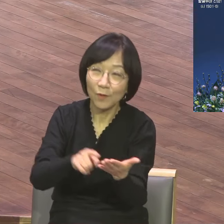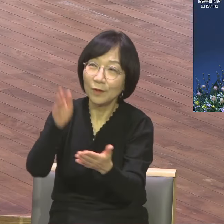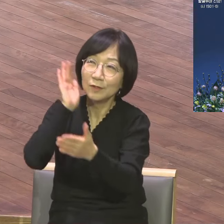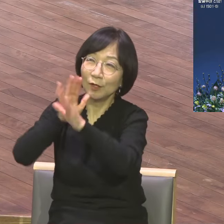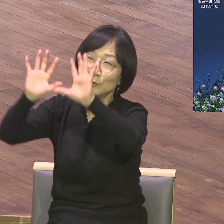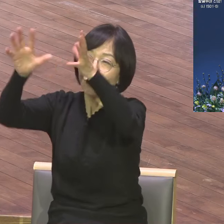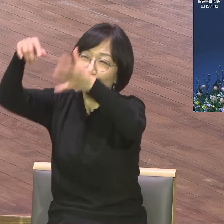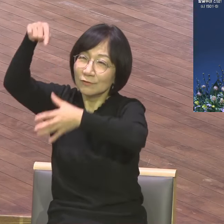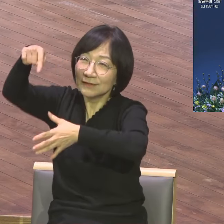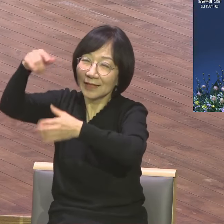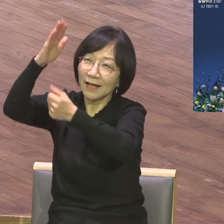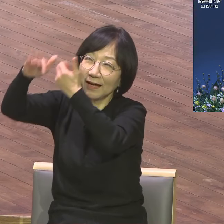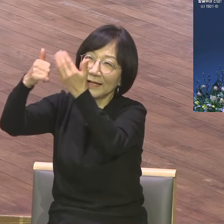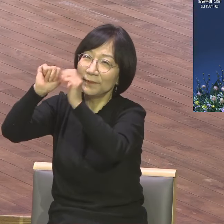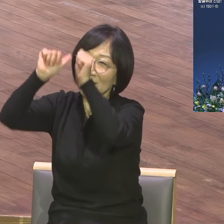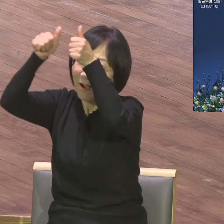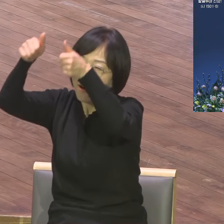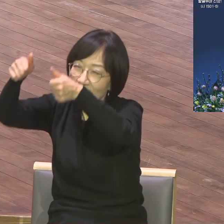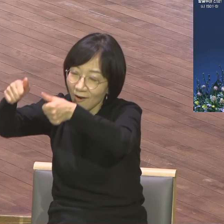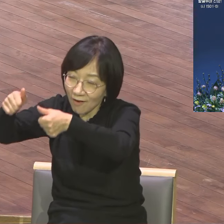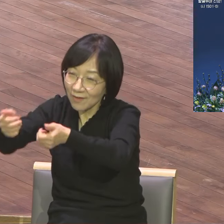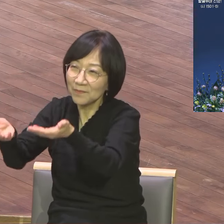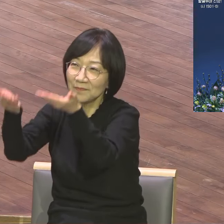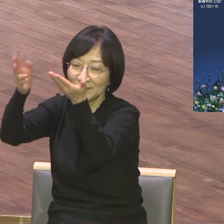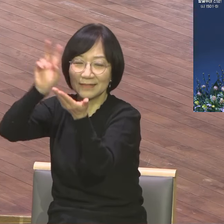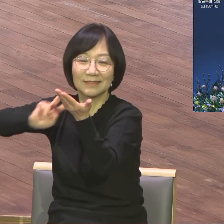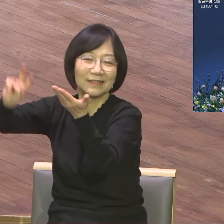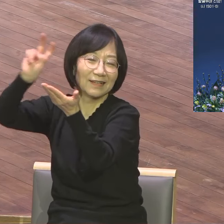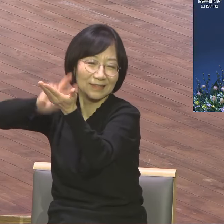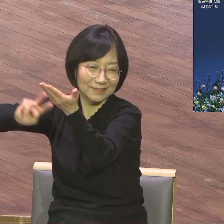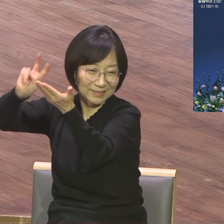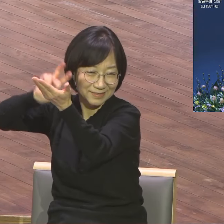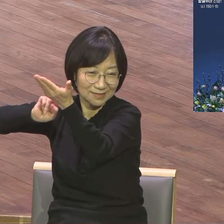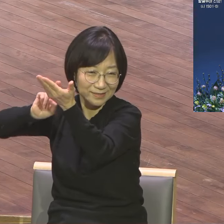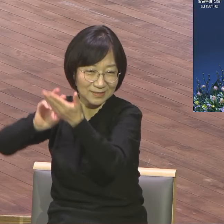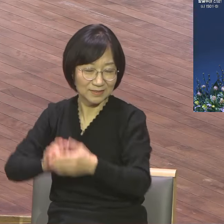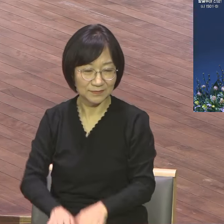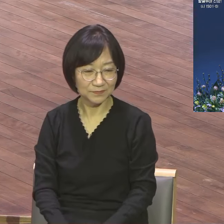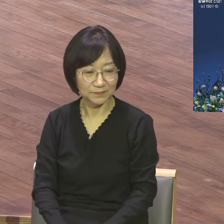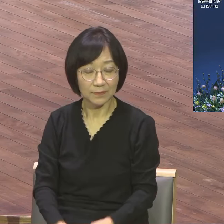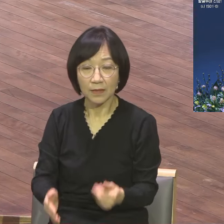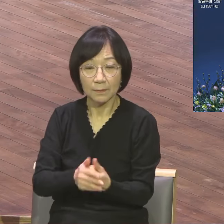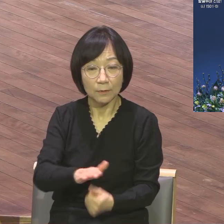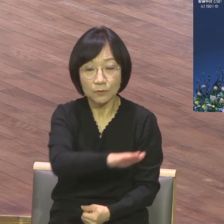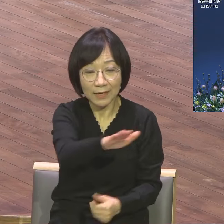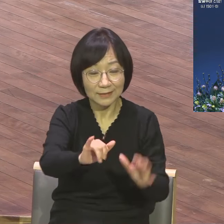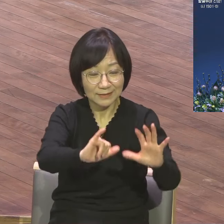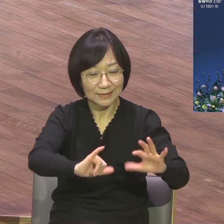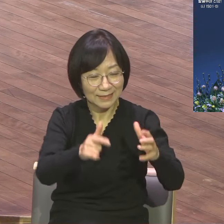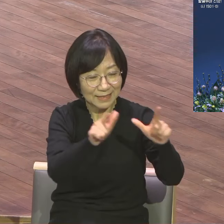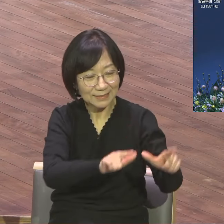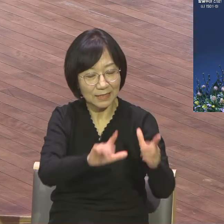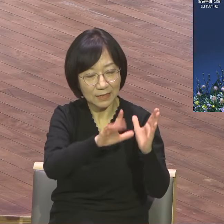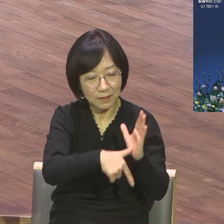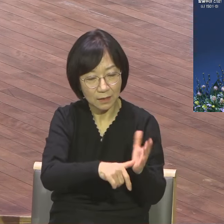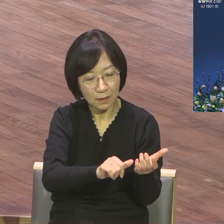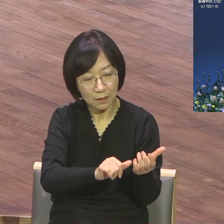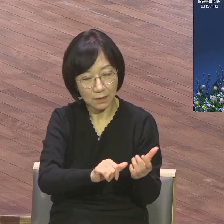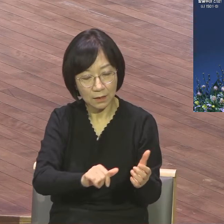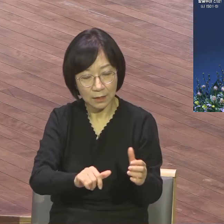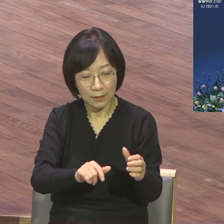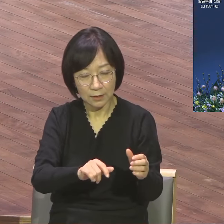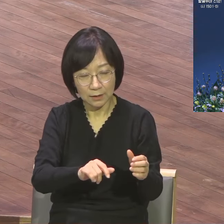경배하는 찬양이에요. 그래서 우리가 이 땅에서 살면서 생명 다하는 그날까지 하나님을